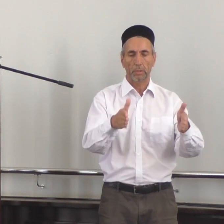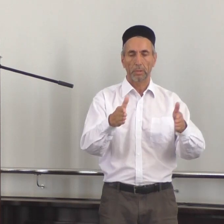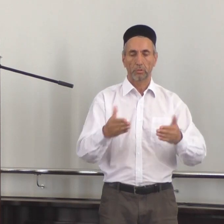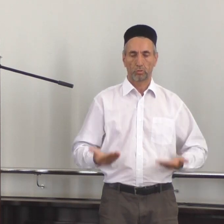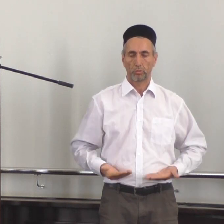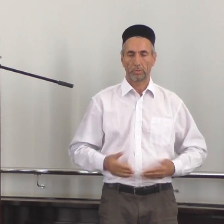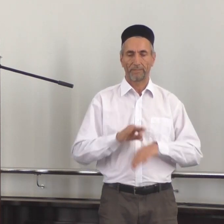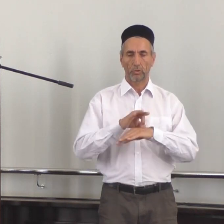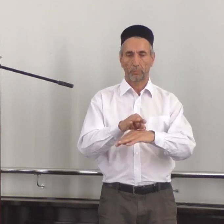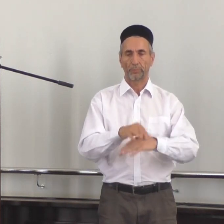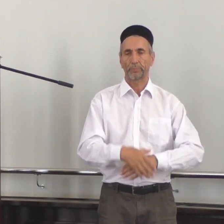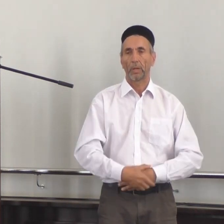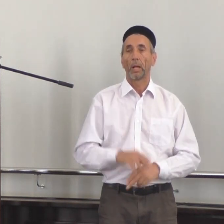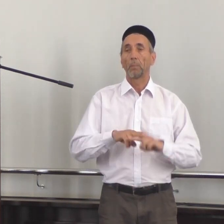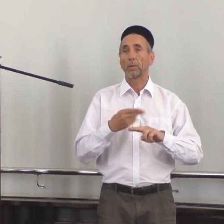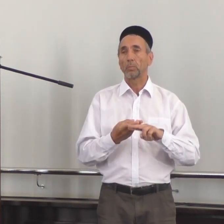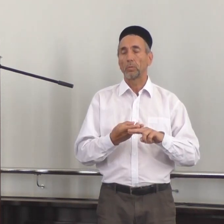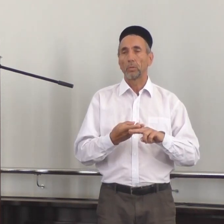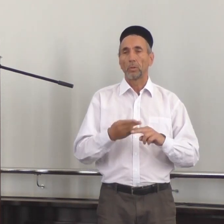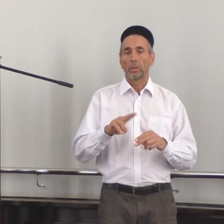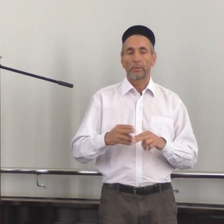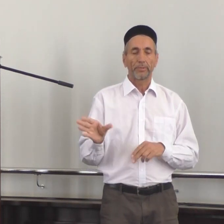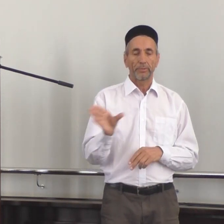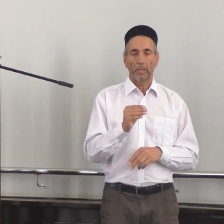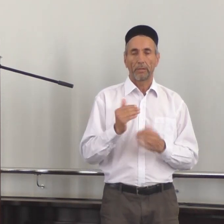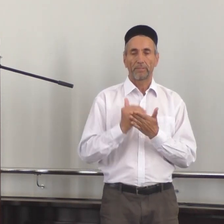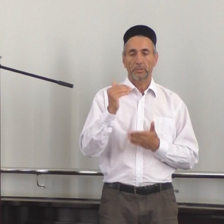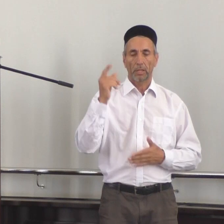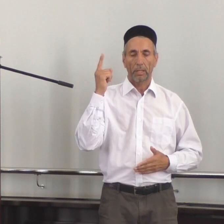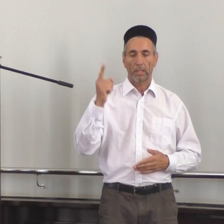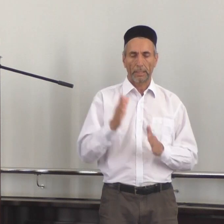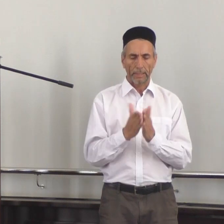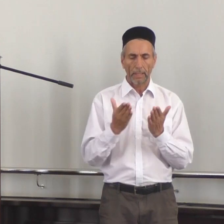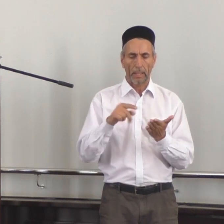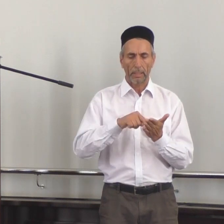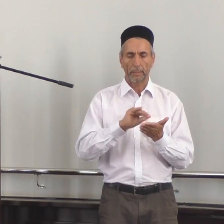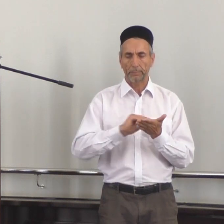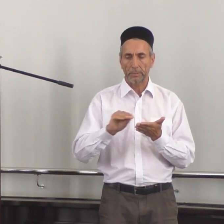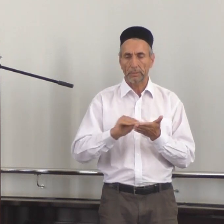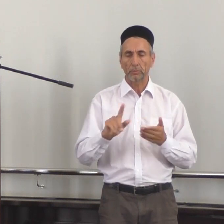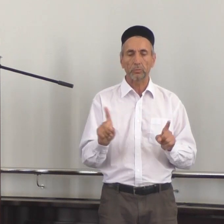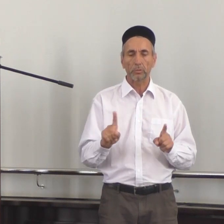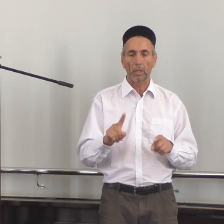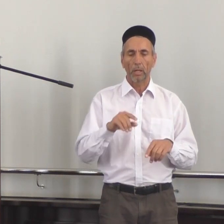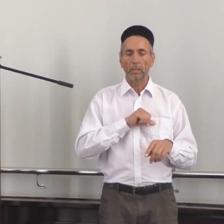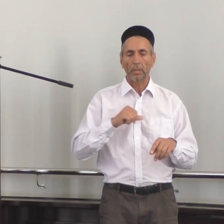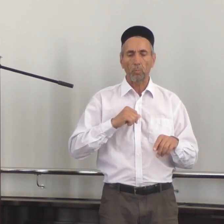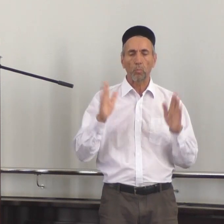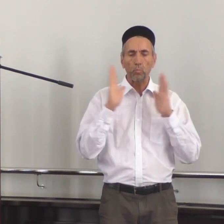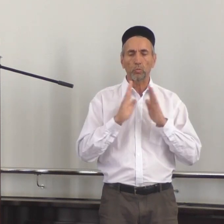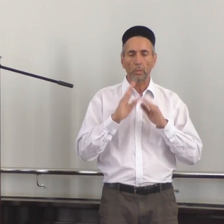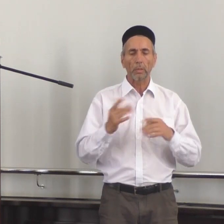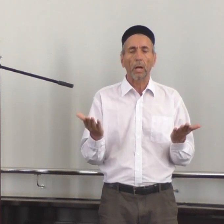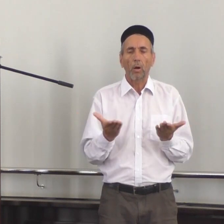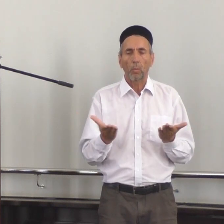тормышны алып барырга. Әлбәттә Rabbimiz Allah Kur'an-ı Kerim'de mümin Müslüman